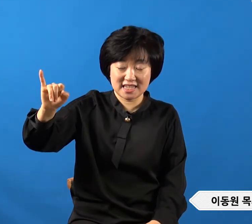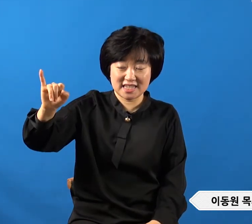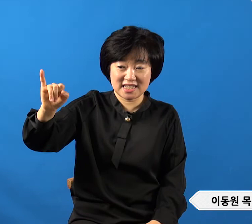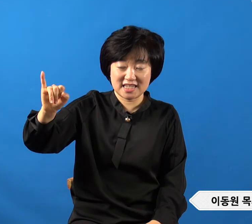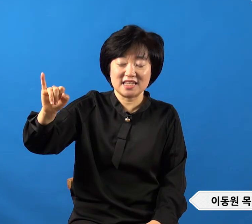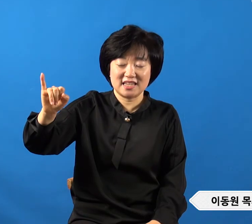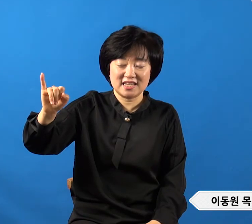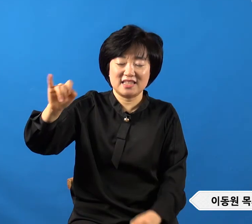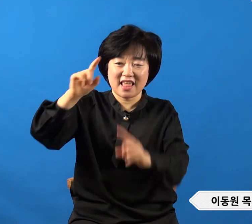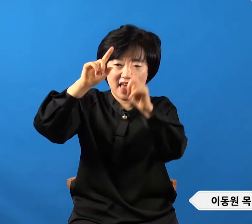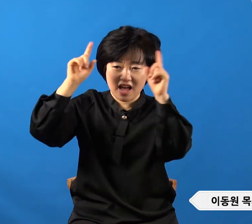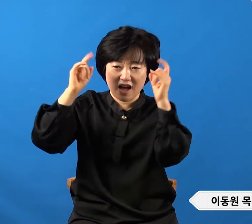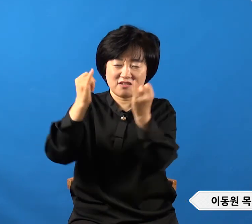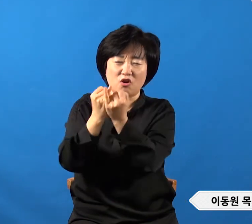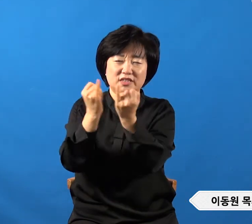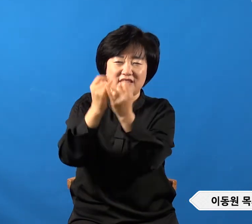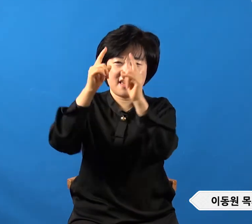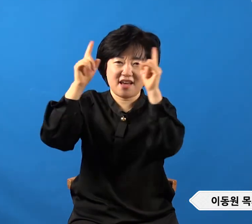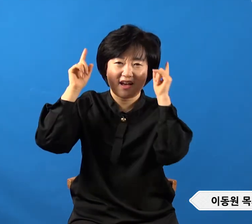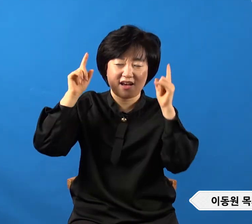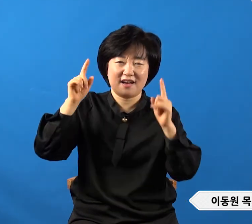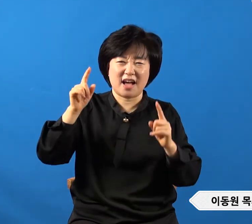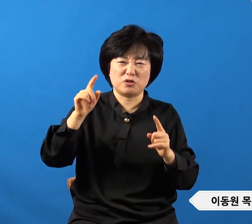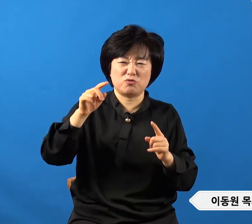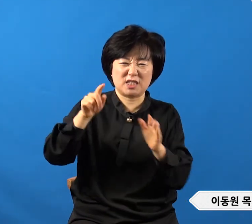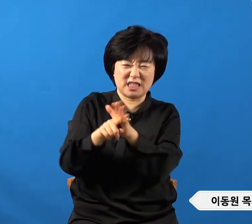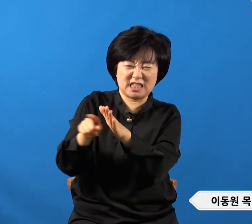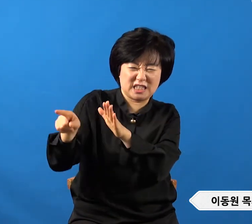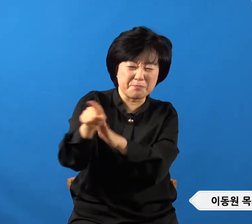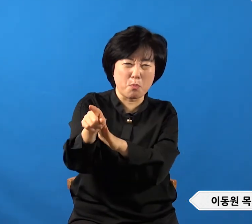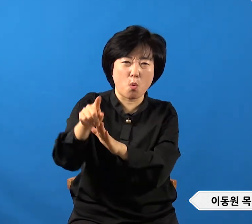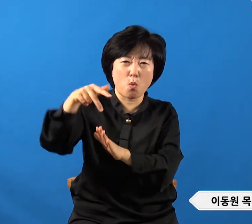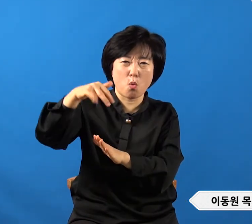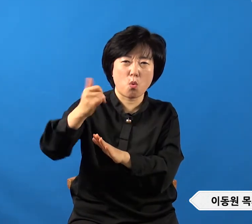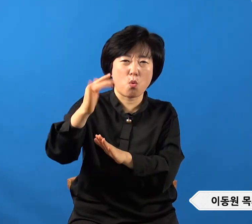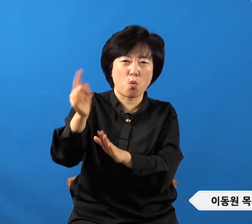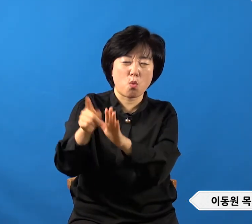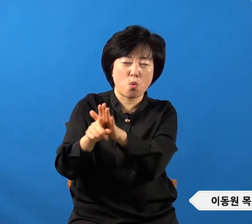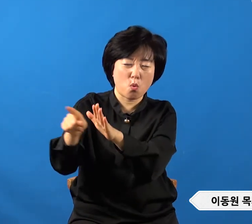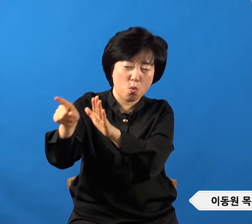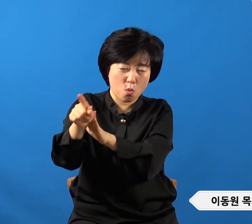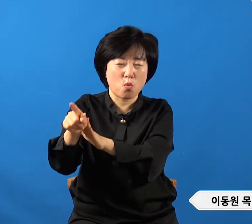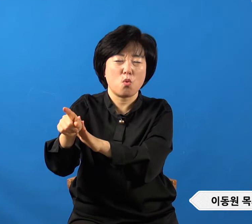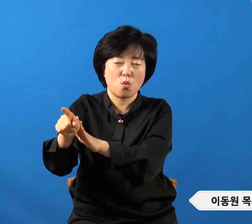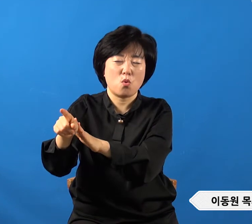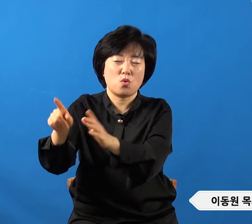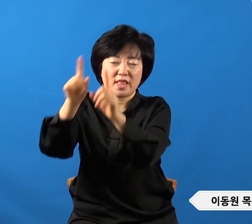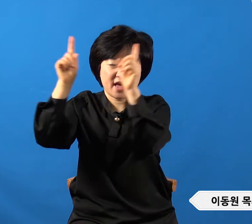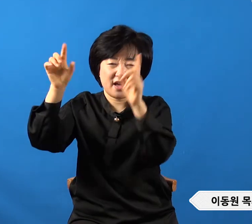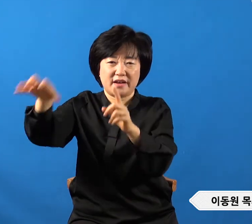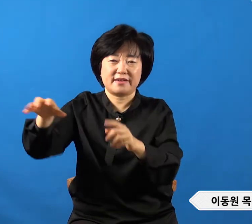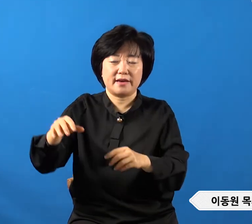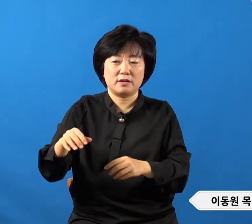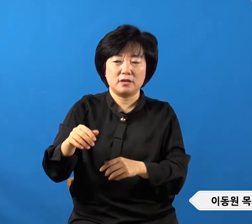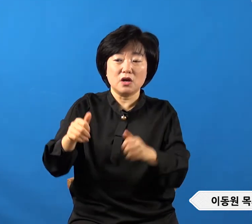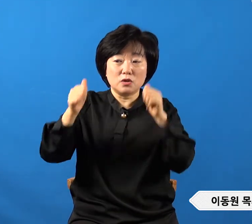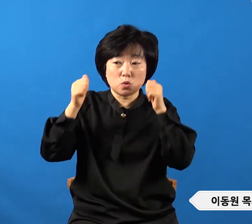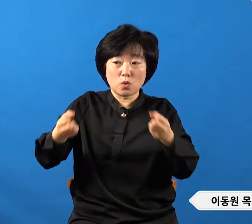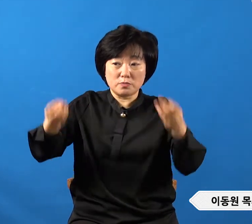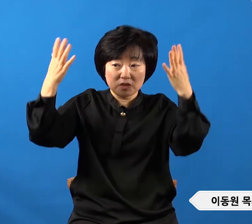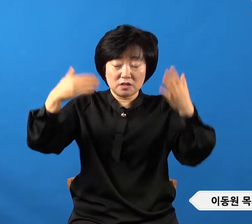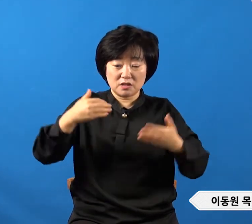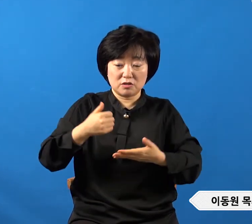페미니즘의 본령 같은 대학이죠. 아주 진보적인 대학인데 거기에 졸업식 축사 연소로 초청을 받았을